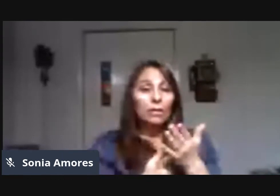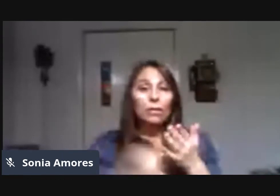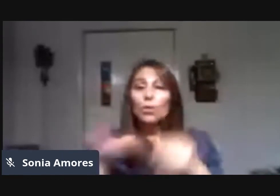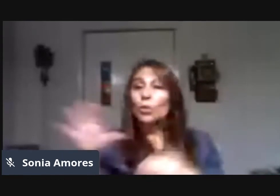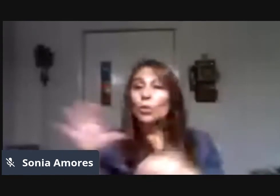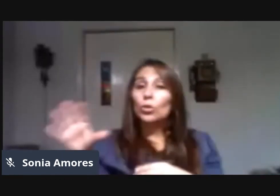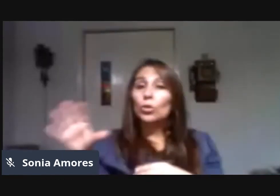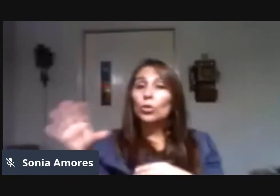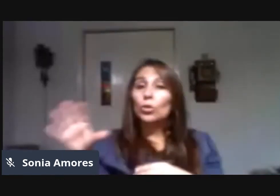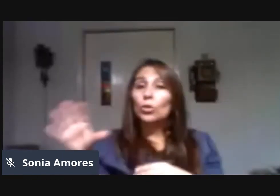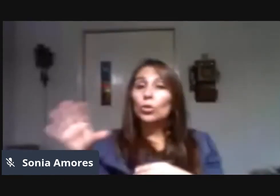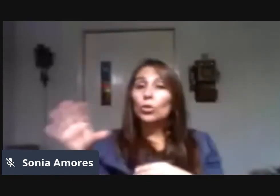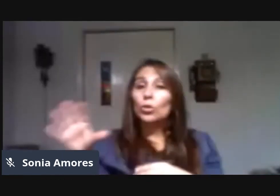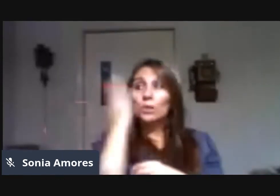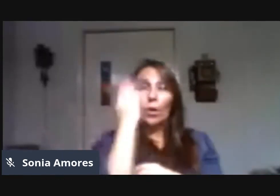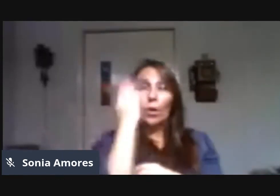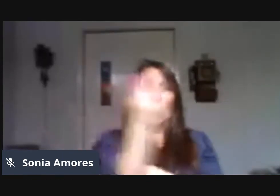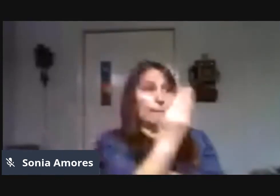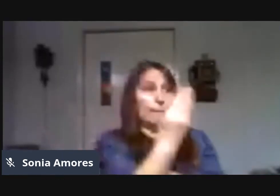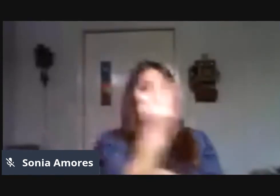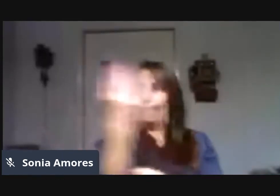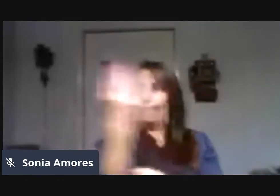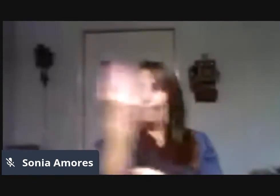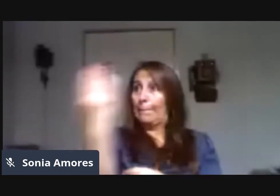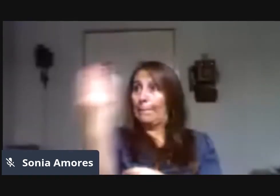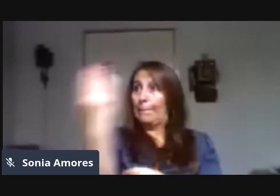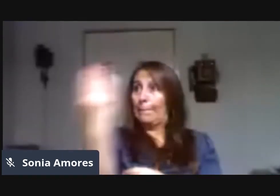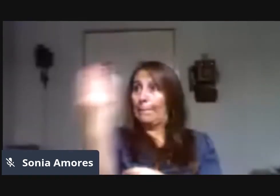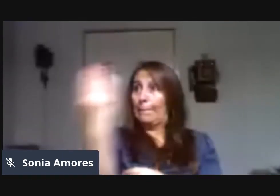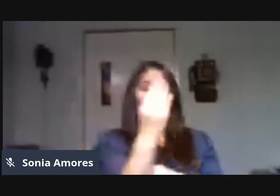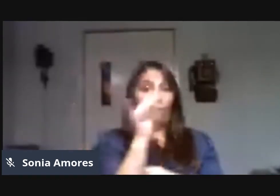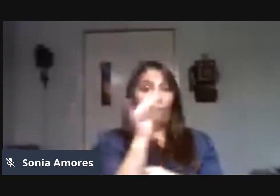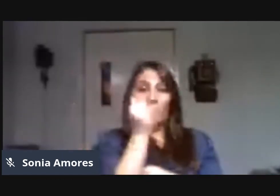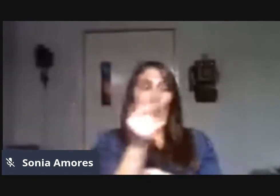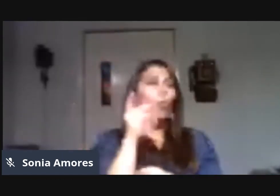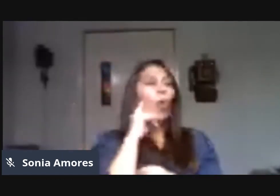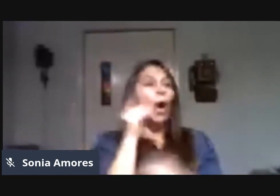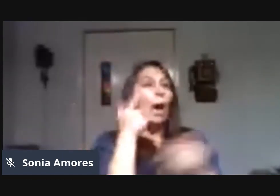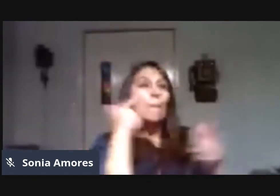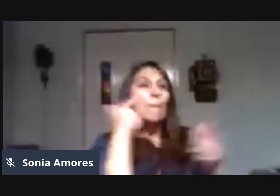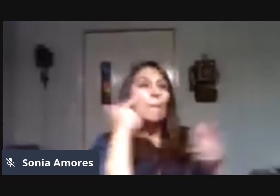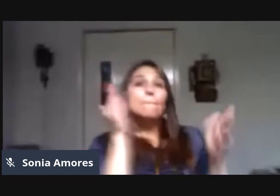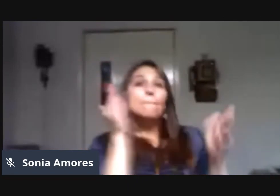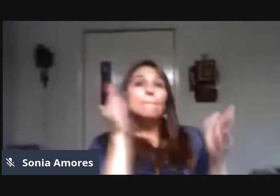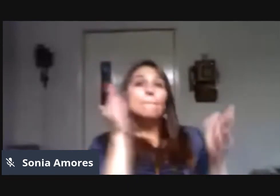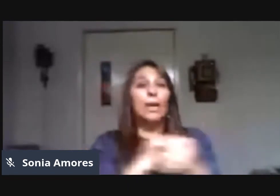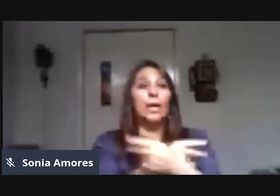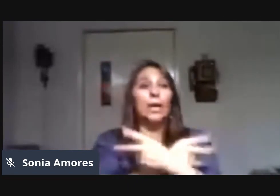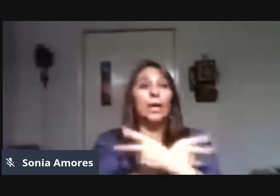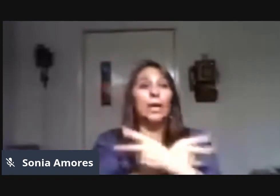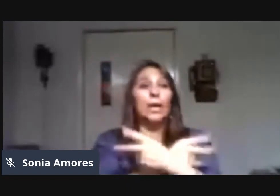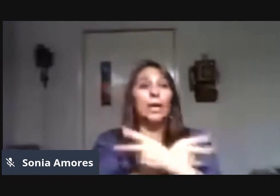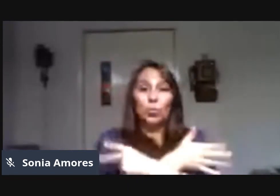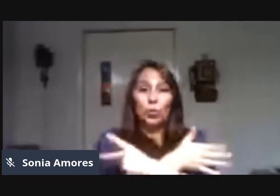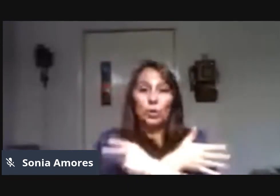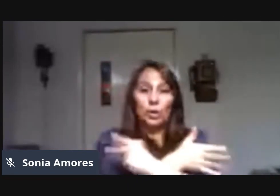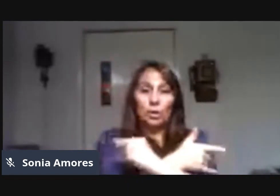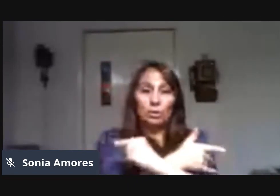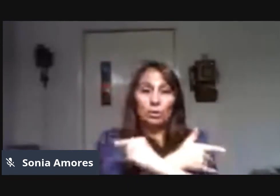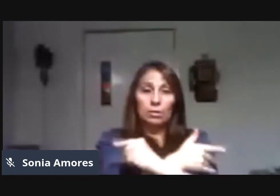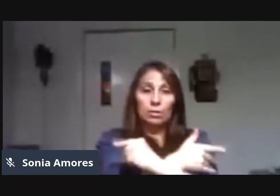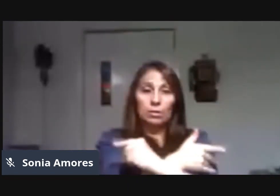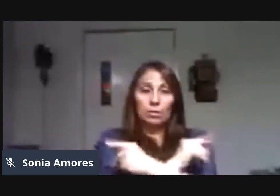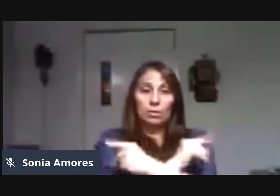con el celular grabando o denunciando vía Twitter, sino generando acciones colectivas que propendan la